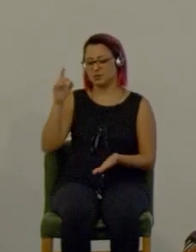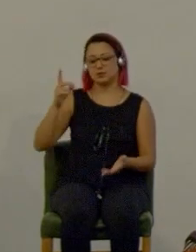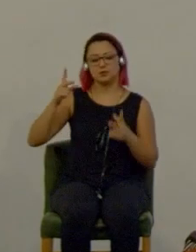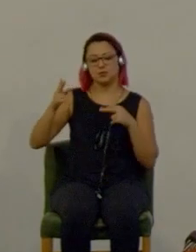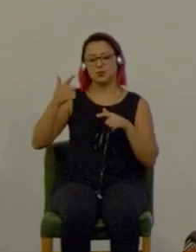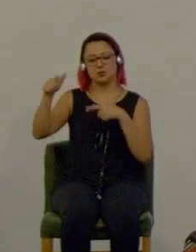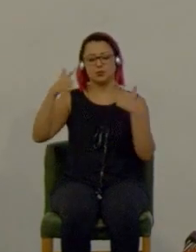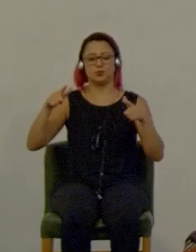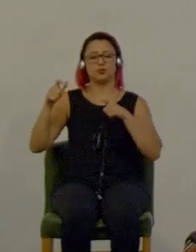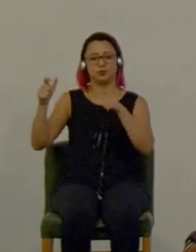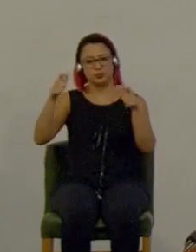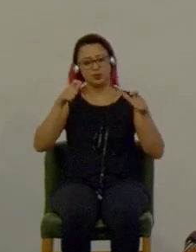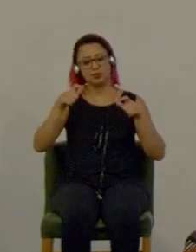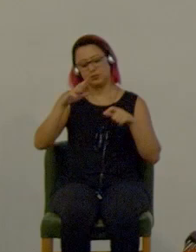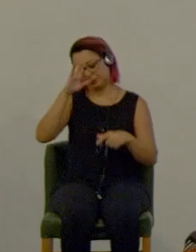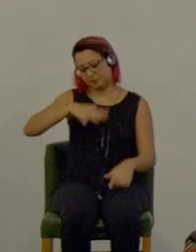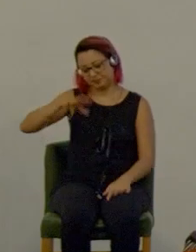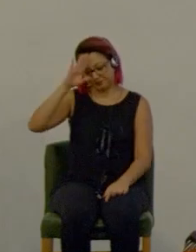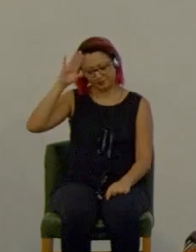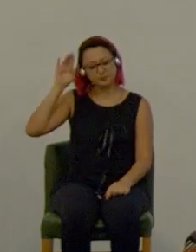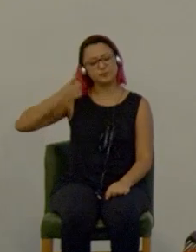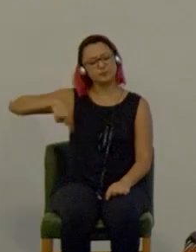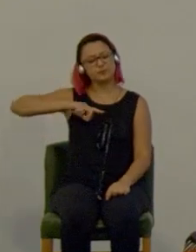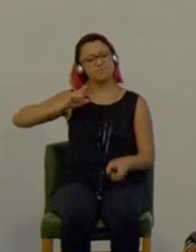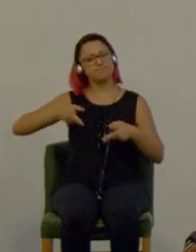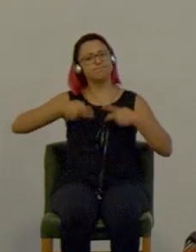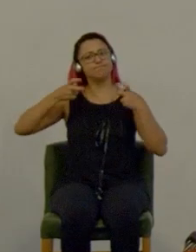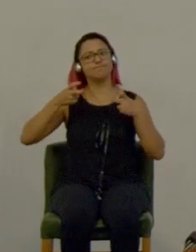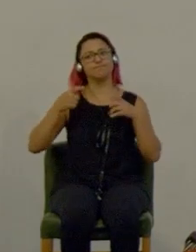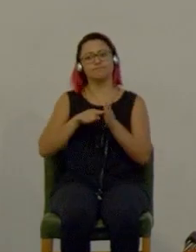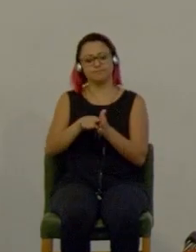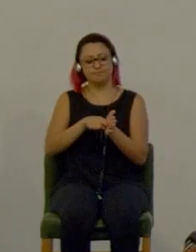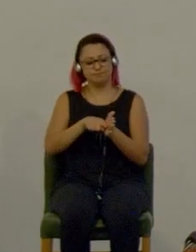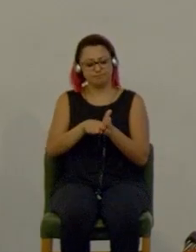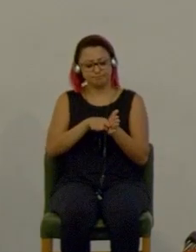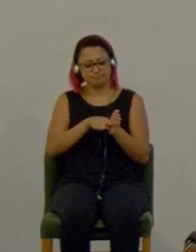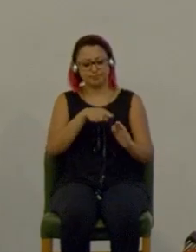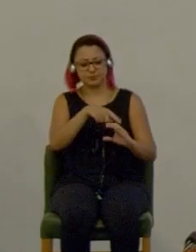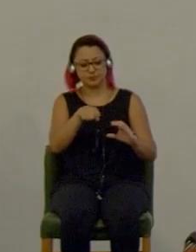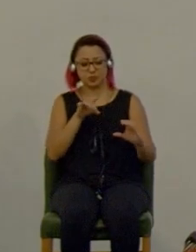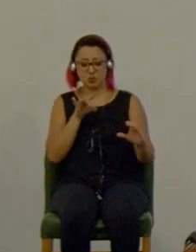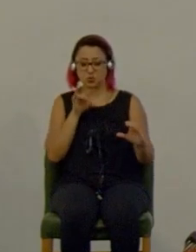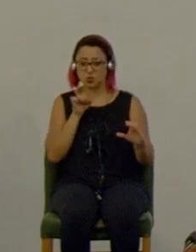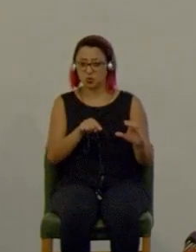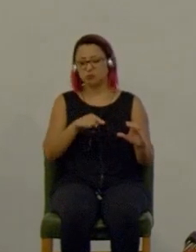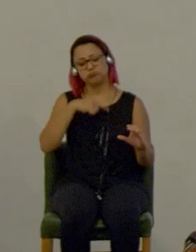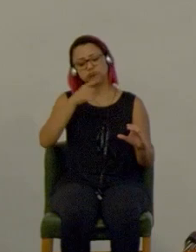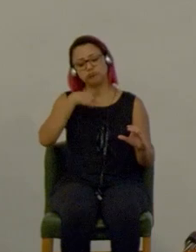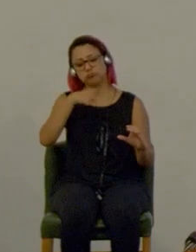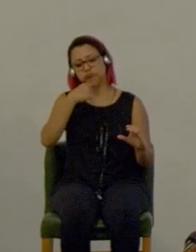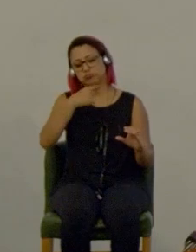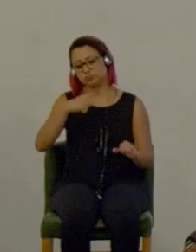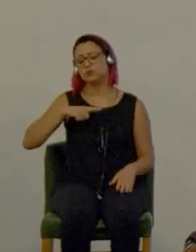ne suffit plus. Et moi, je m'occupe d'un projet CNRS en ce moment avec des climatologues, des océanologues. Et en fait, on est